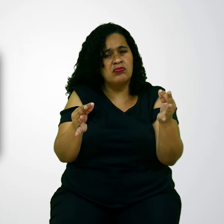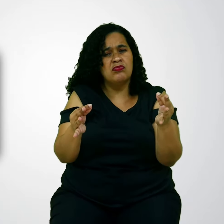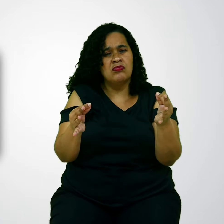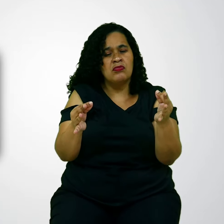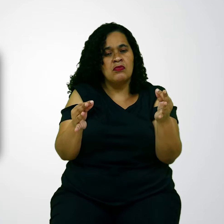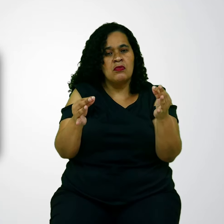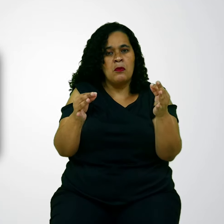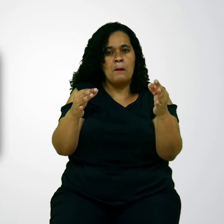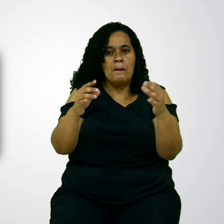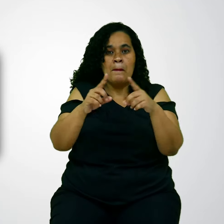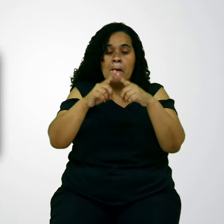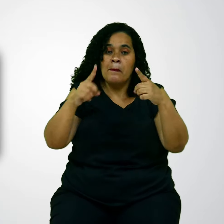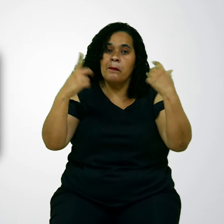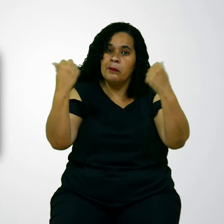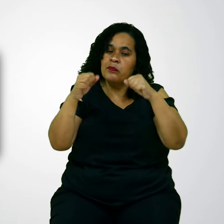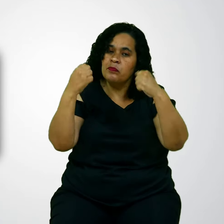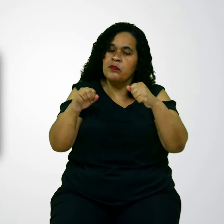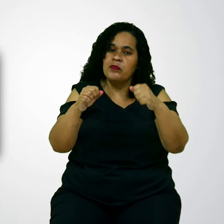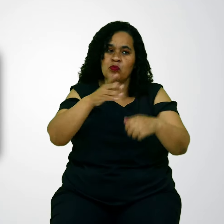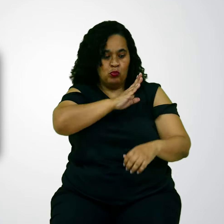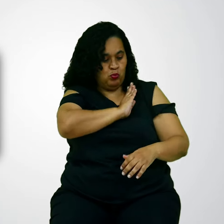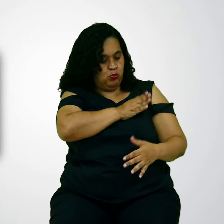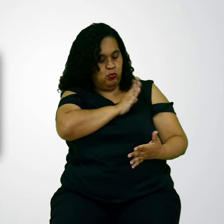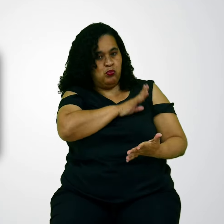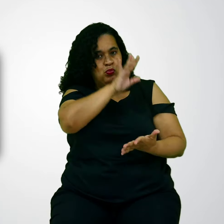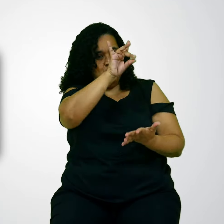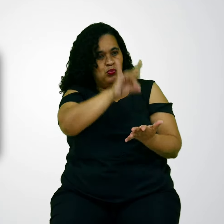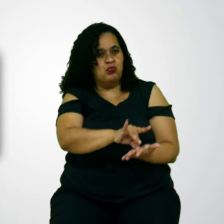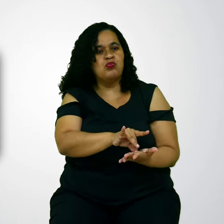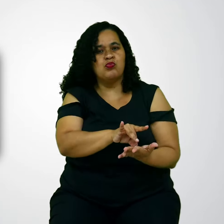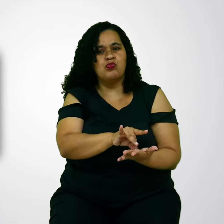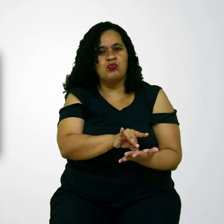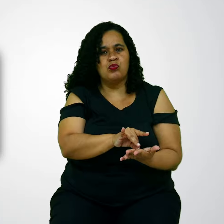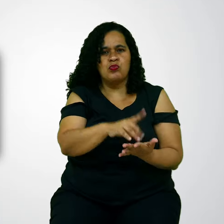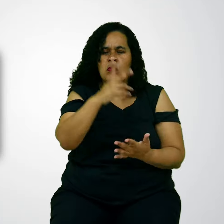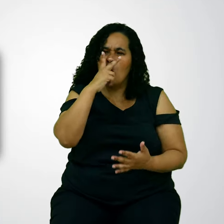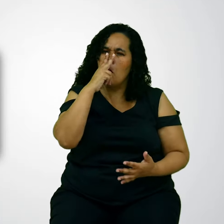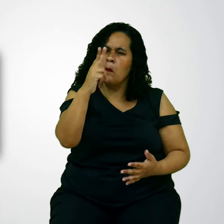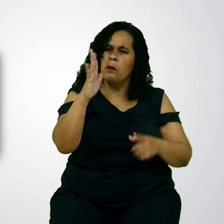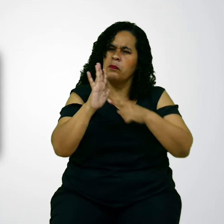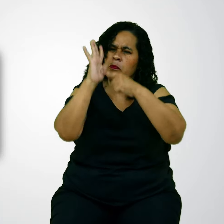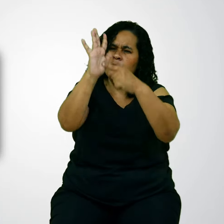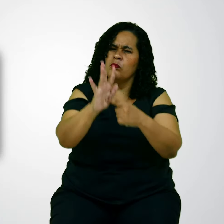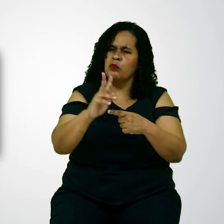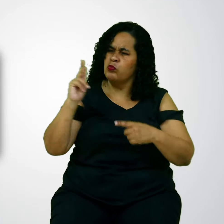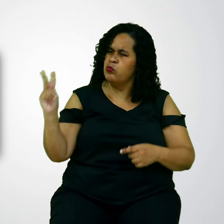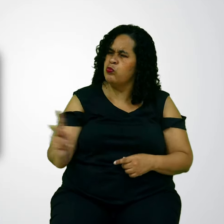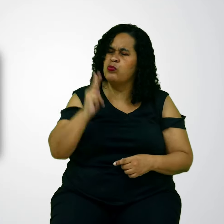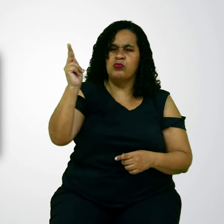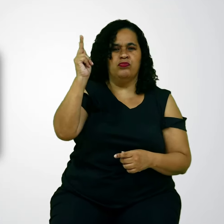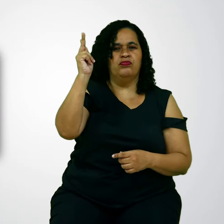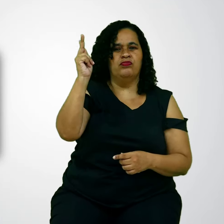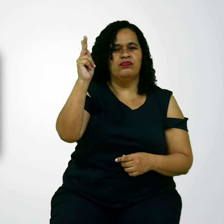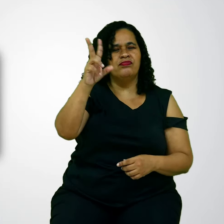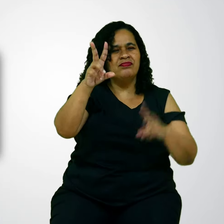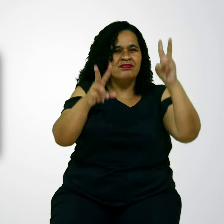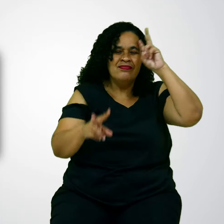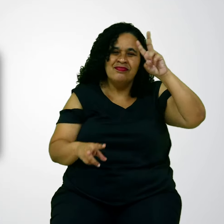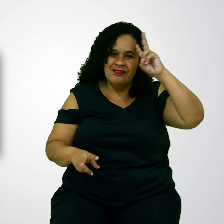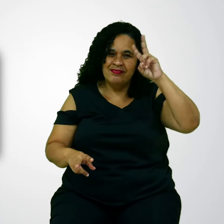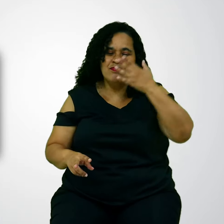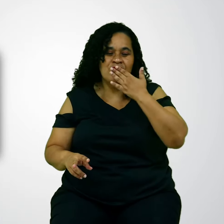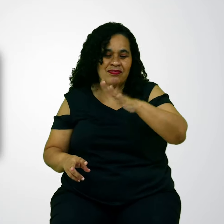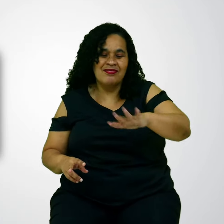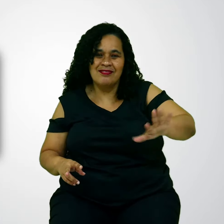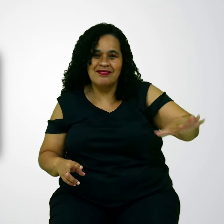sincero. Porque eu acho que era a grande virtude daquele tempo. Eu me lembro quando era criança, nós íamos para uma vigília,